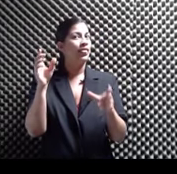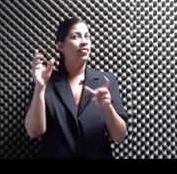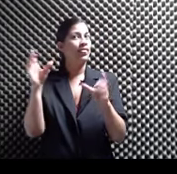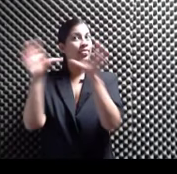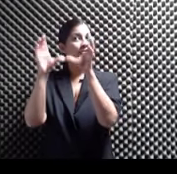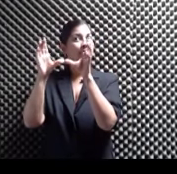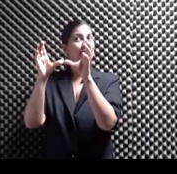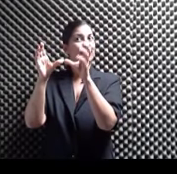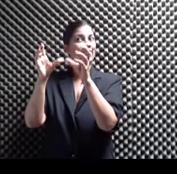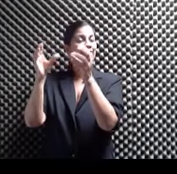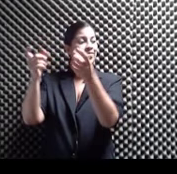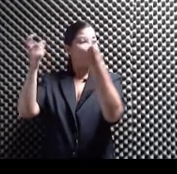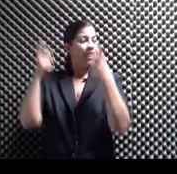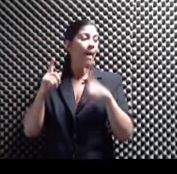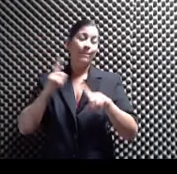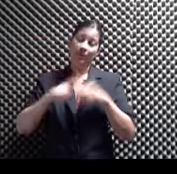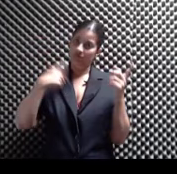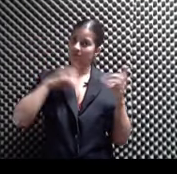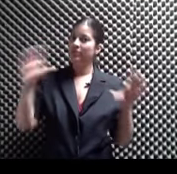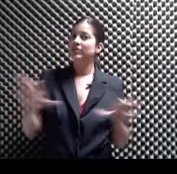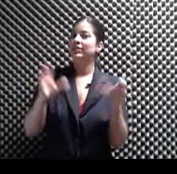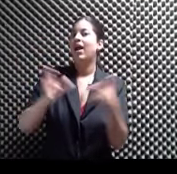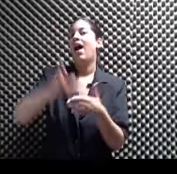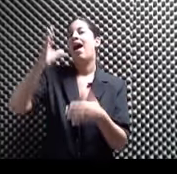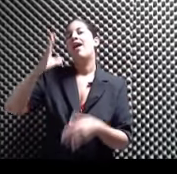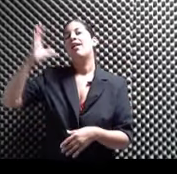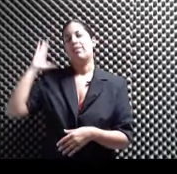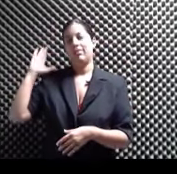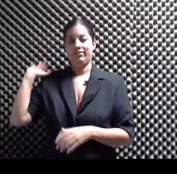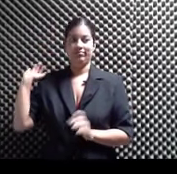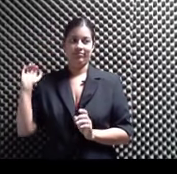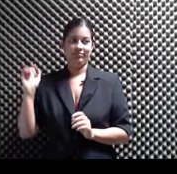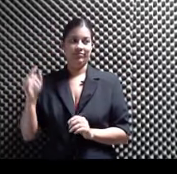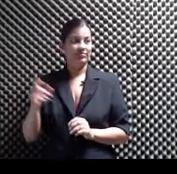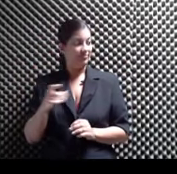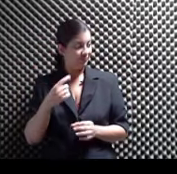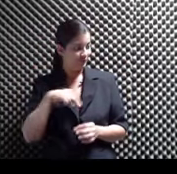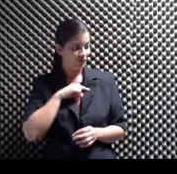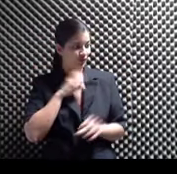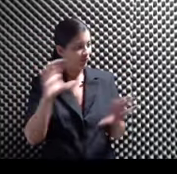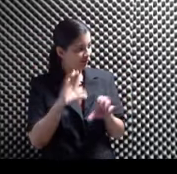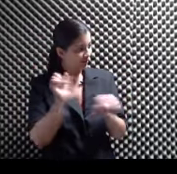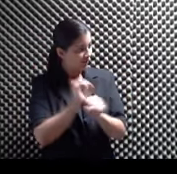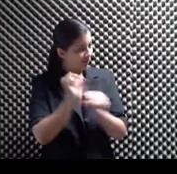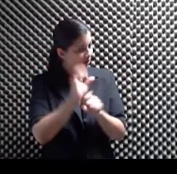haciendo esto, ¿verdad, Adriana? Venimos haciéndolo. Exactamente. Hemos hecho gestión cultural.